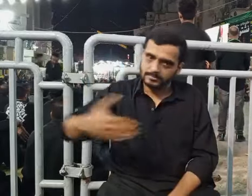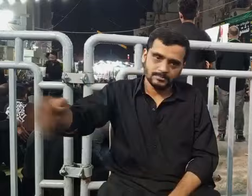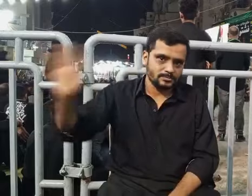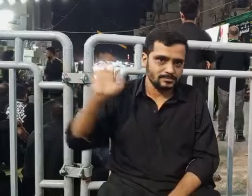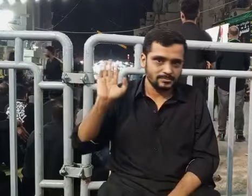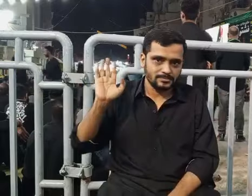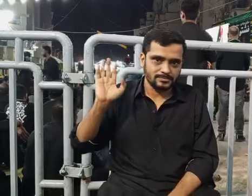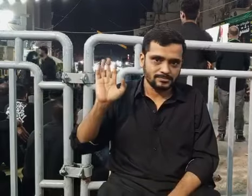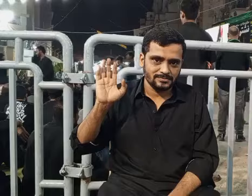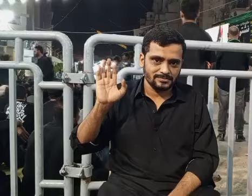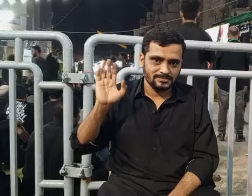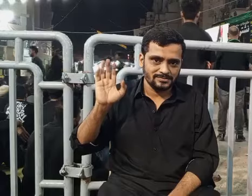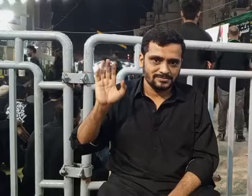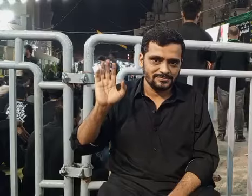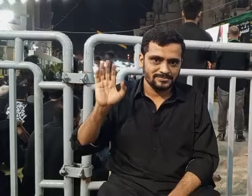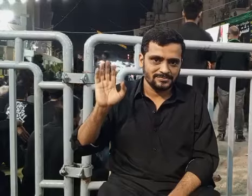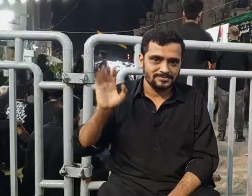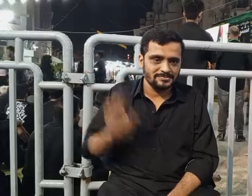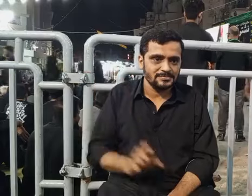افضل. لیما بولا کیوں؟